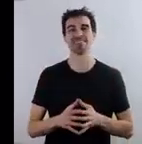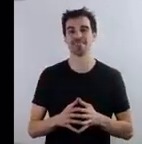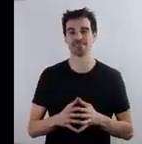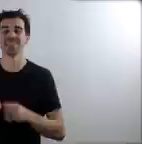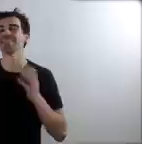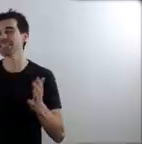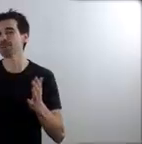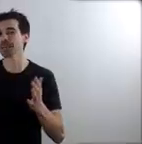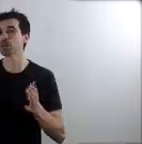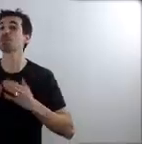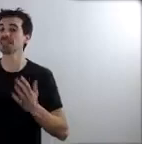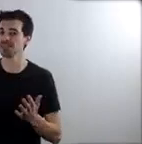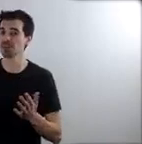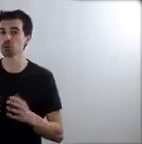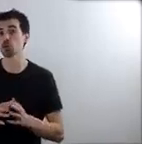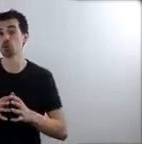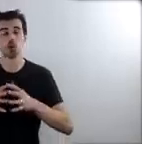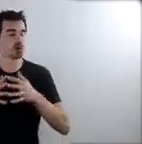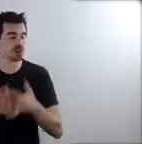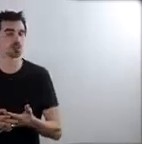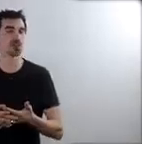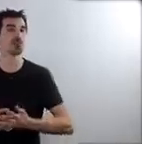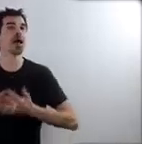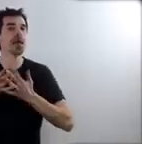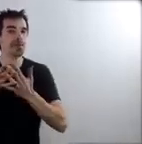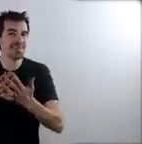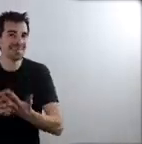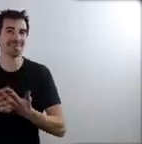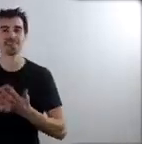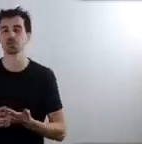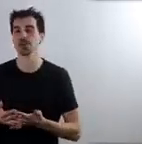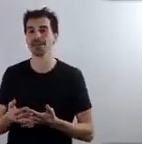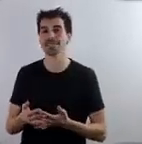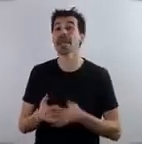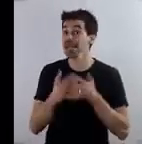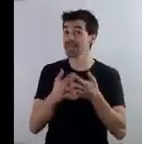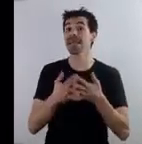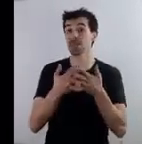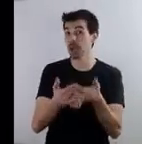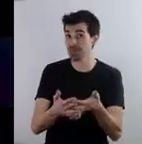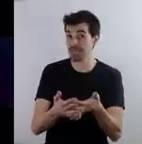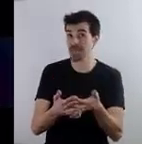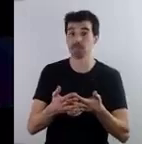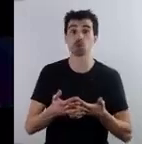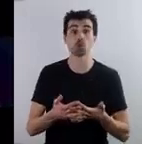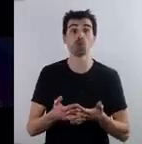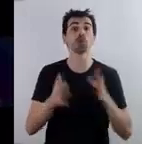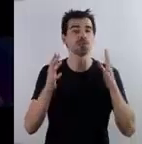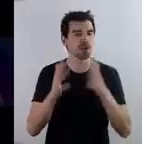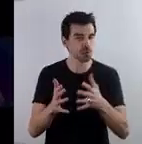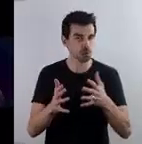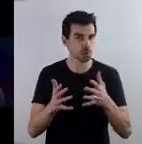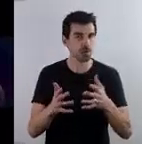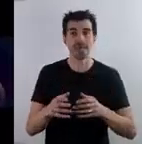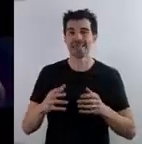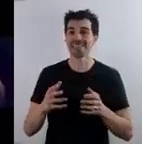la gravité. Des expériences ont mis en évidence que le centre nerveux impliqué dans ce réflexe était la moelle épinière qui se trouve